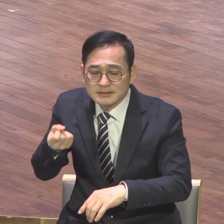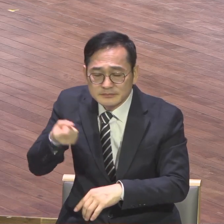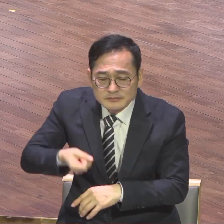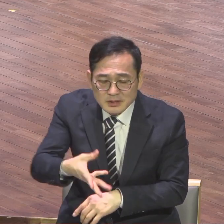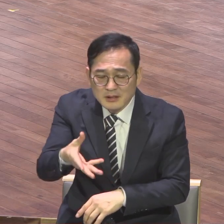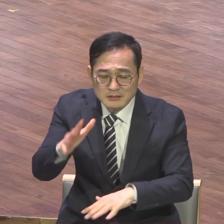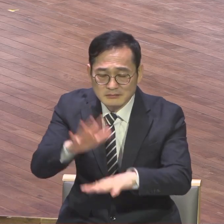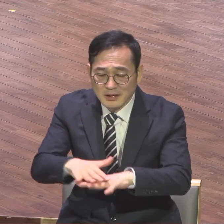길가봐 탕탕 튀어나가.